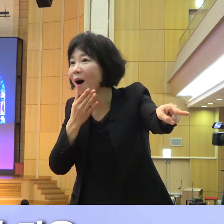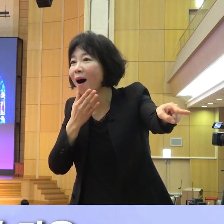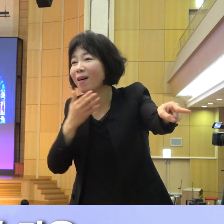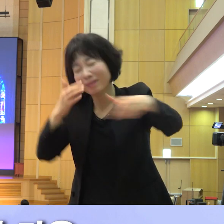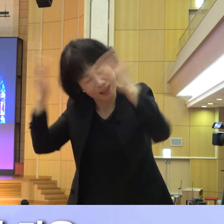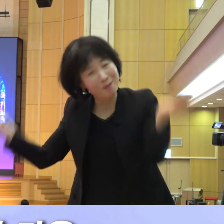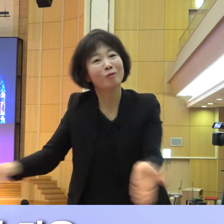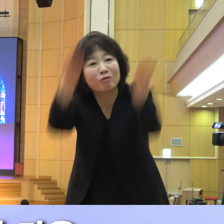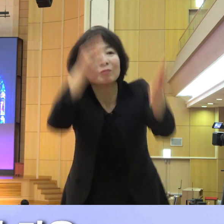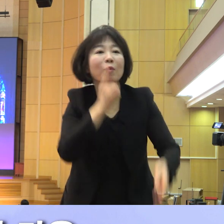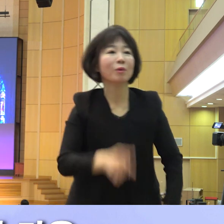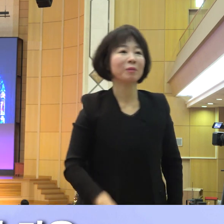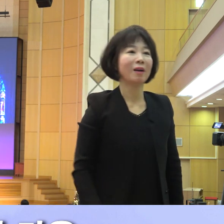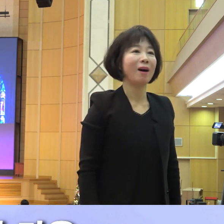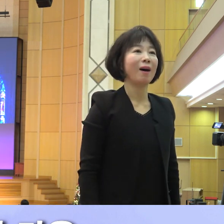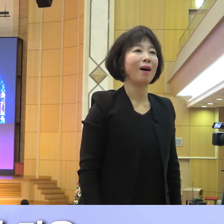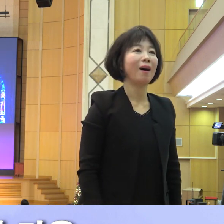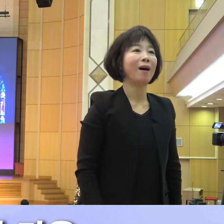모르겠습니다. 다른 사람들이야 모르겠지만